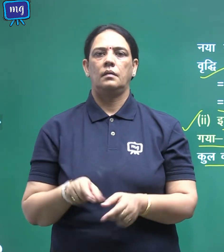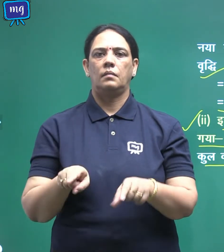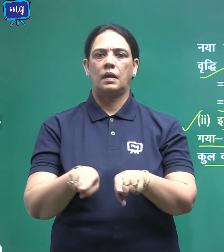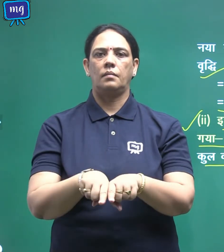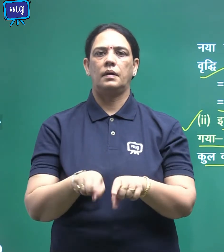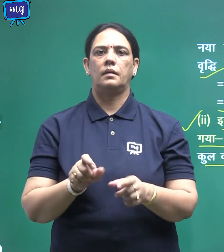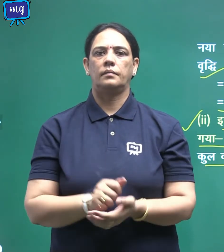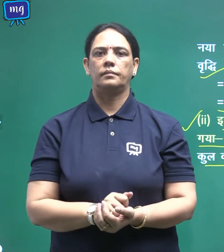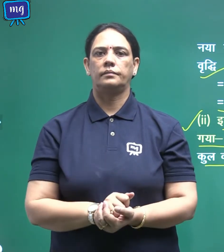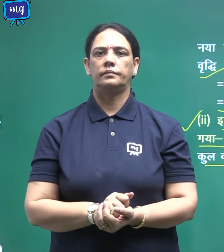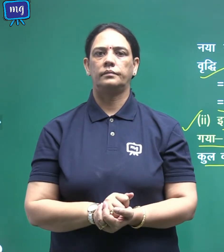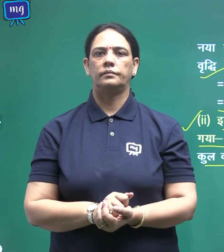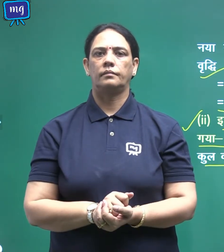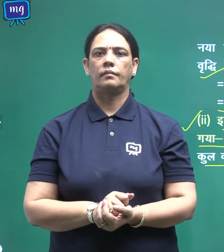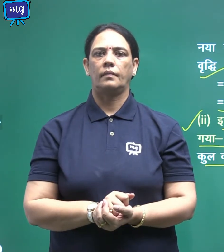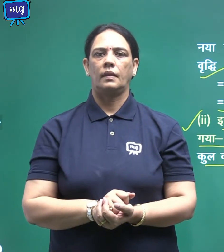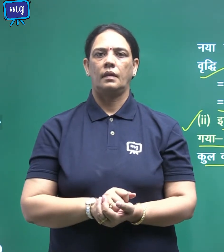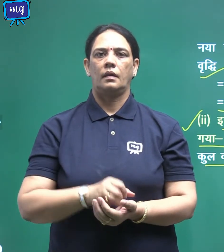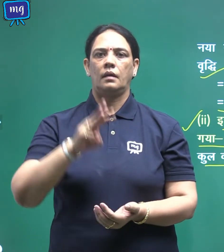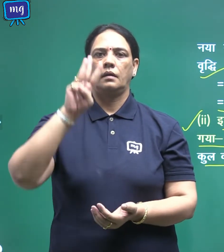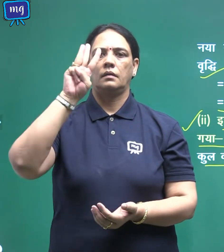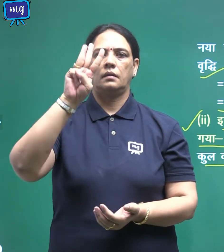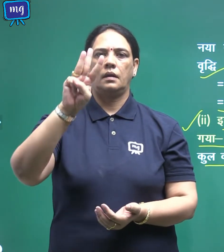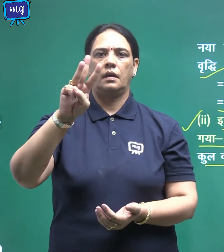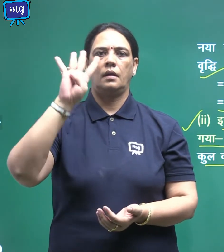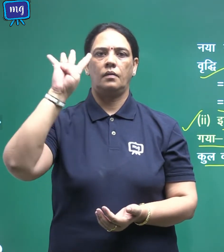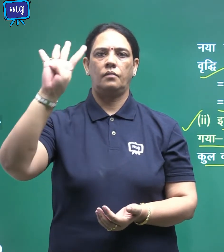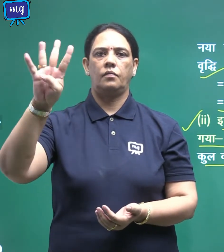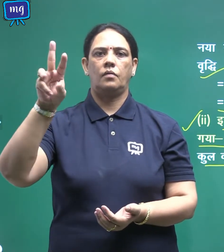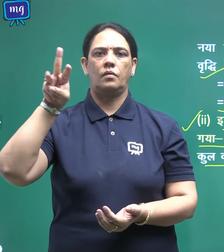बराबर 34,000